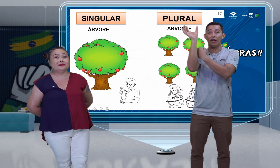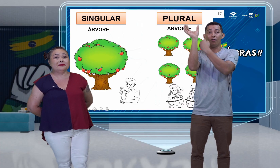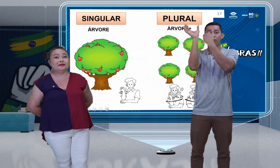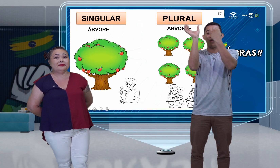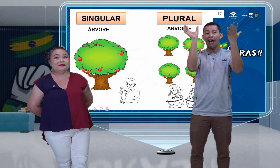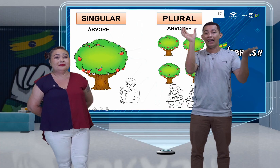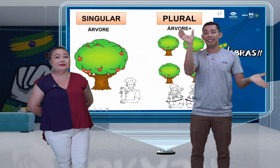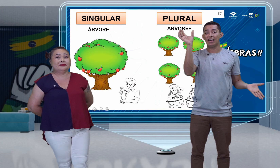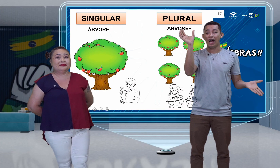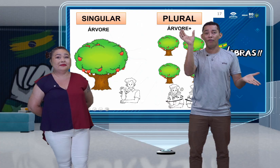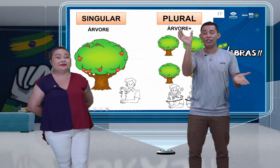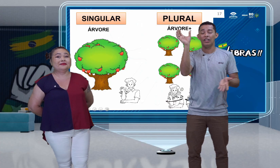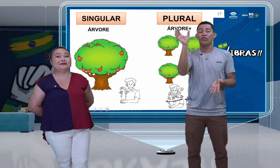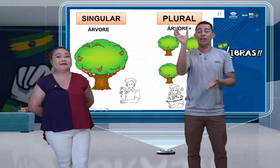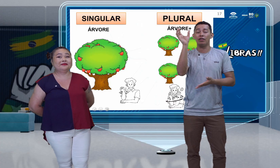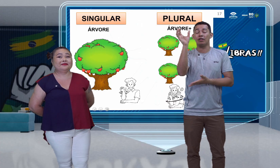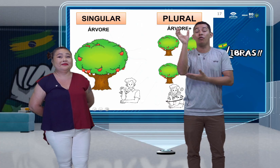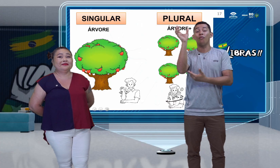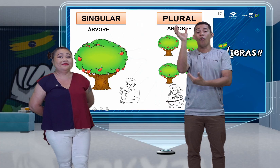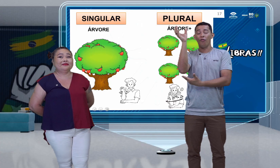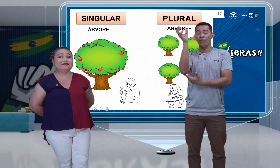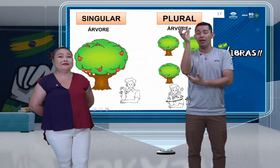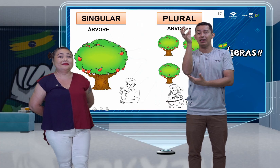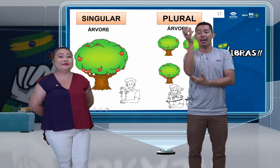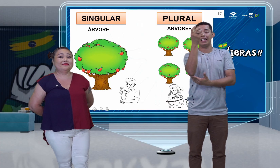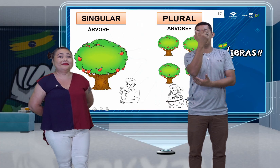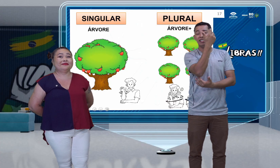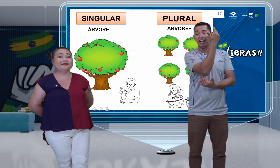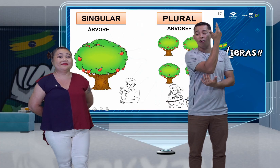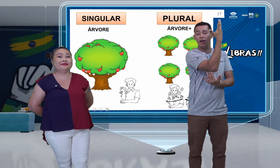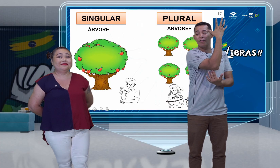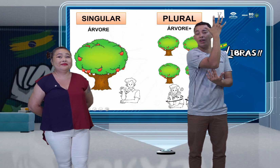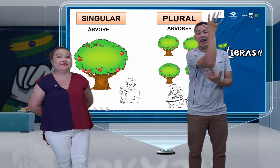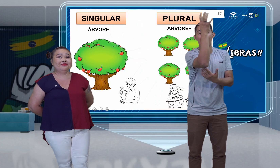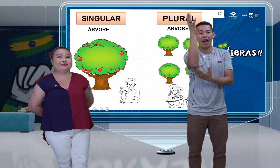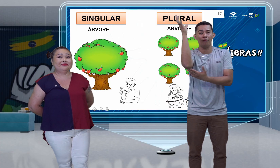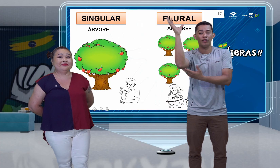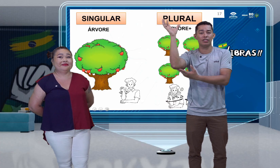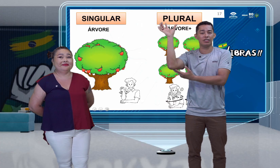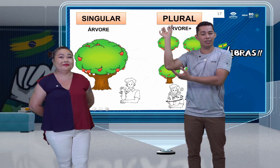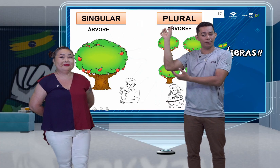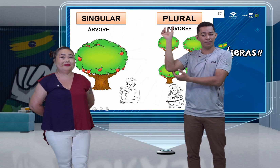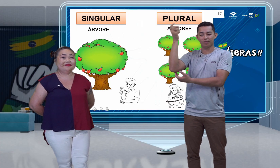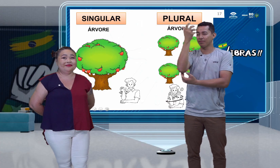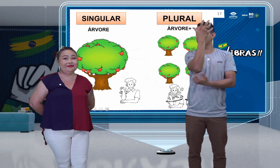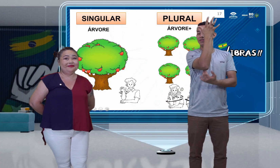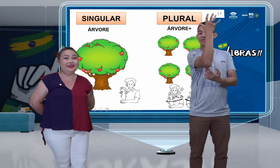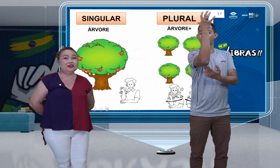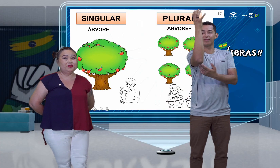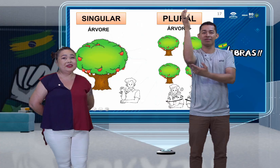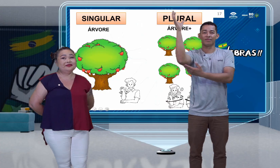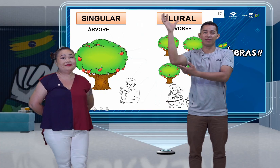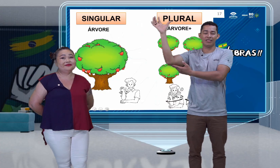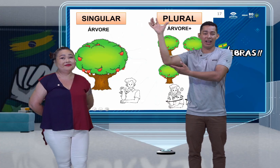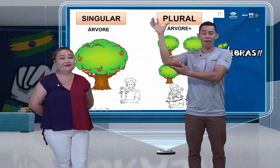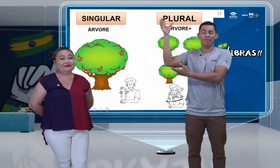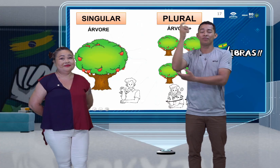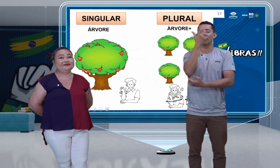tenho várias árvores, o que eu vou fazer? Eu vou movimentar esse sinal. Fala árvores. Isso aí. Tá? Vou